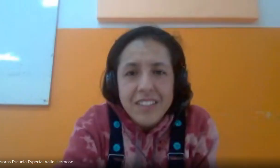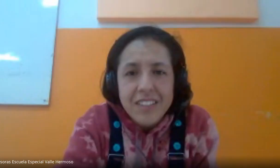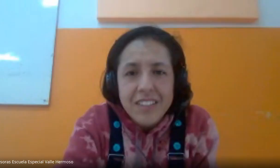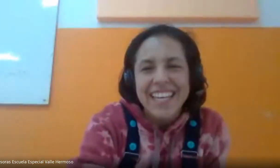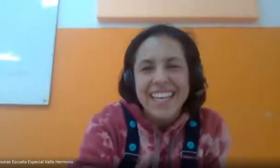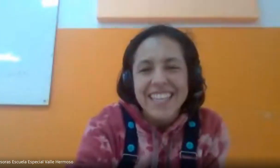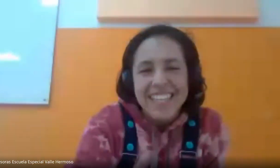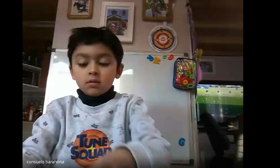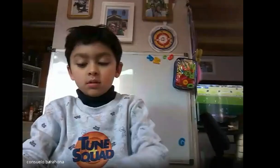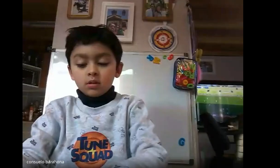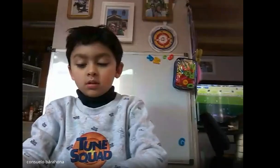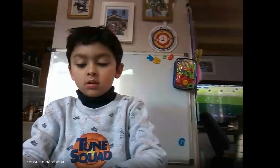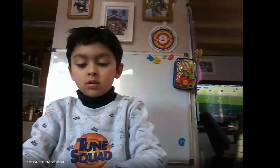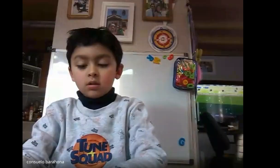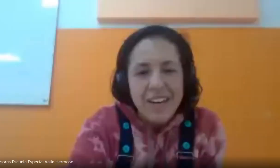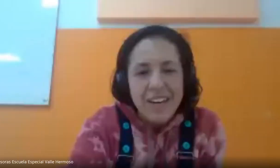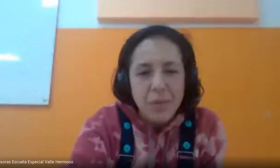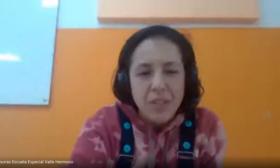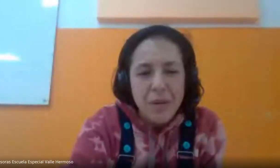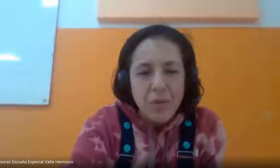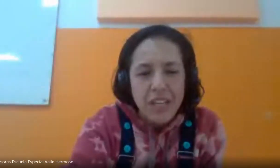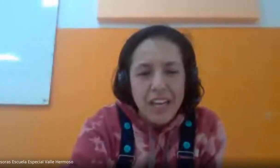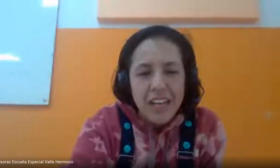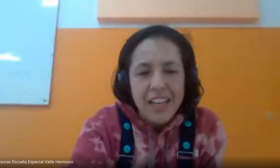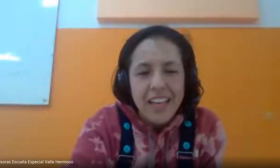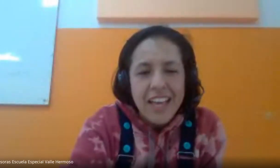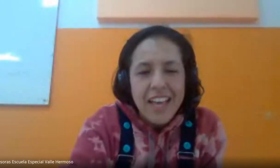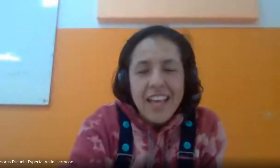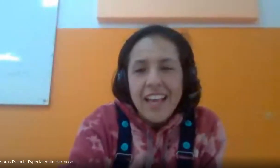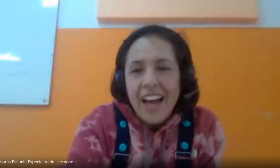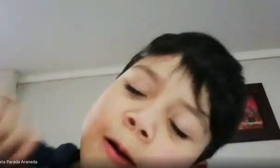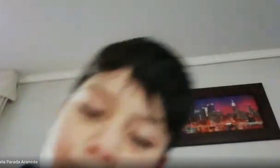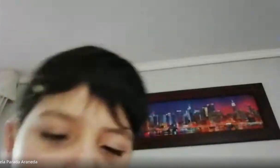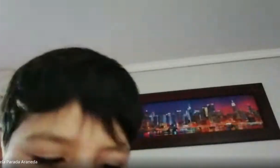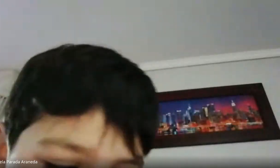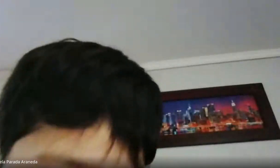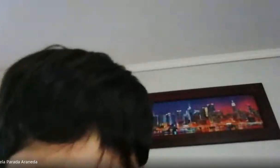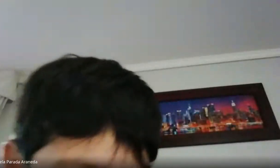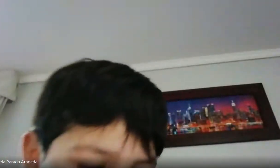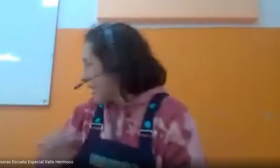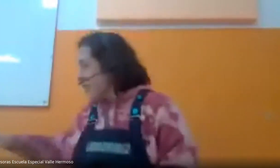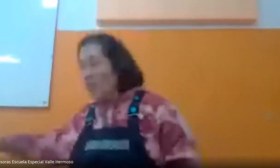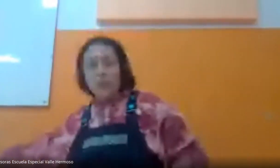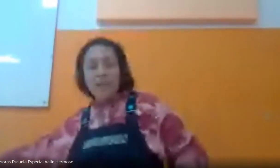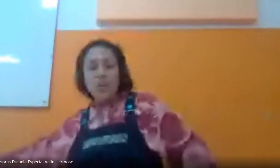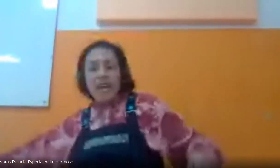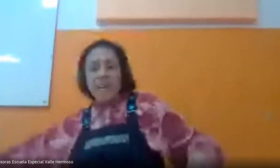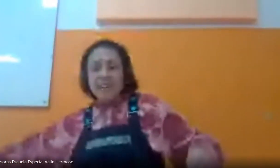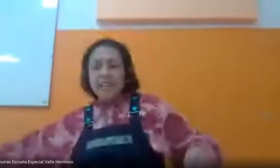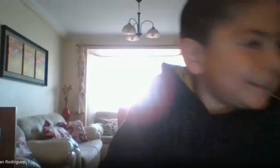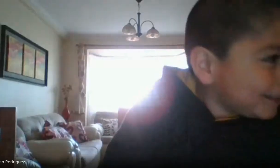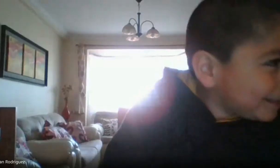Excelente, están con alta energía. Me gusta, me gusta. A ver, vamos a partir con nuestro calendario.